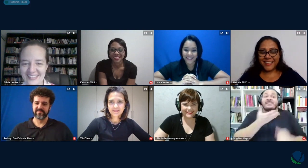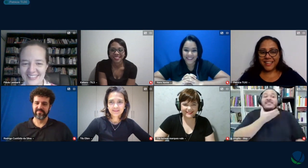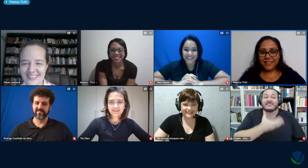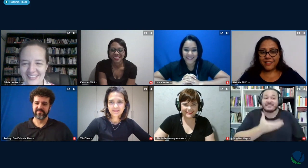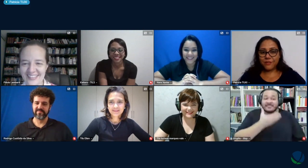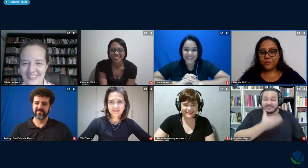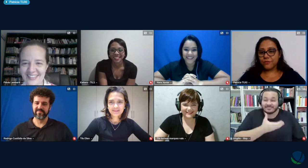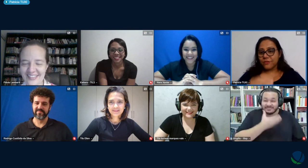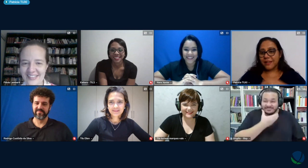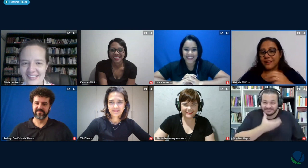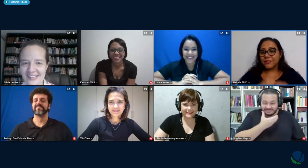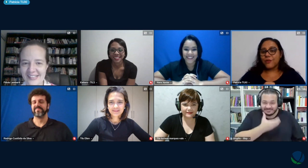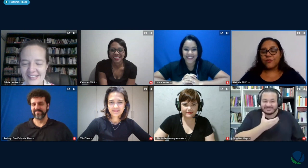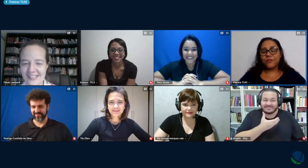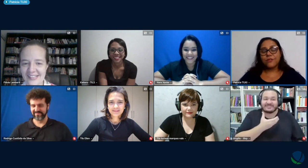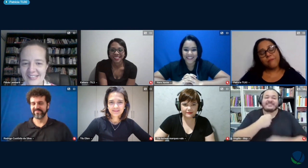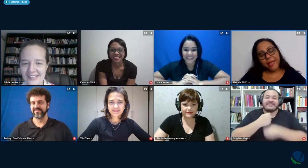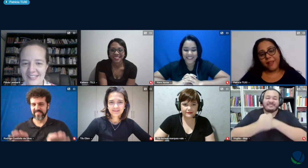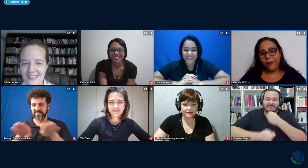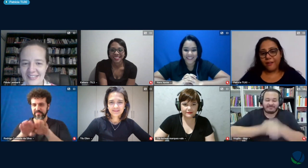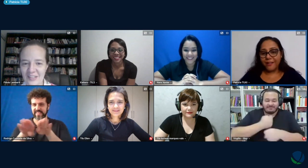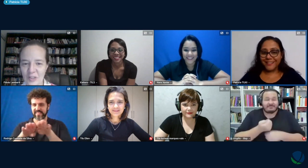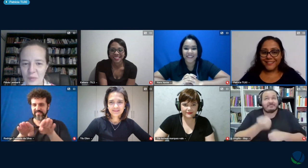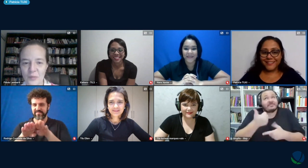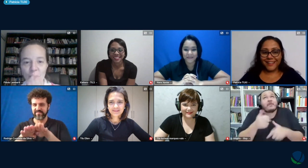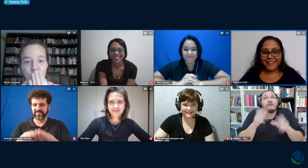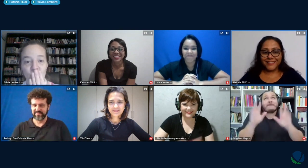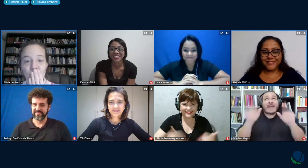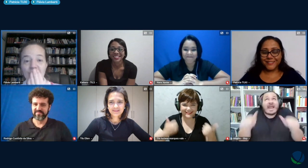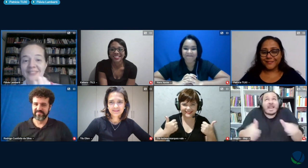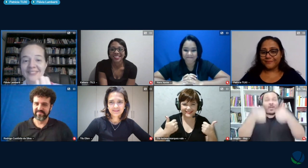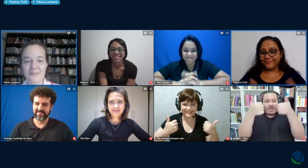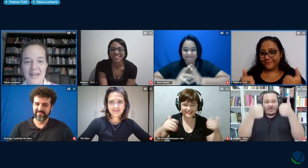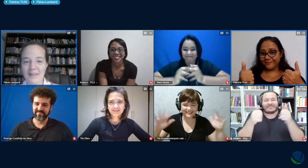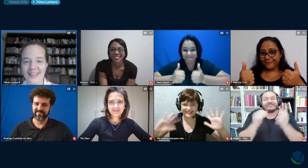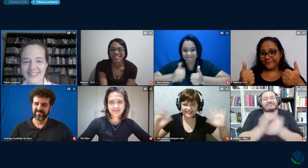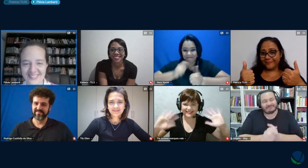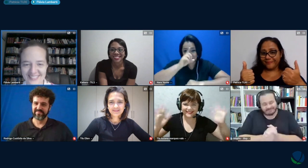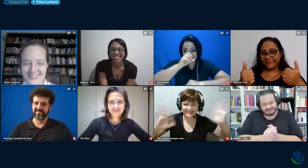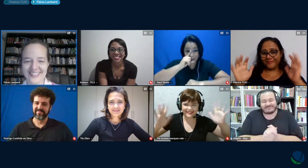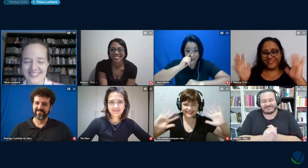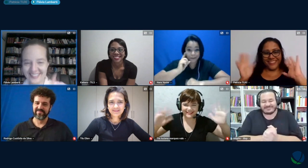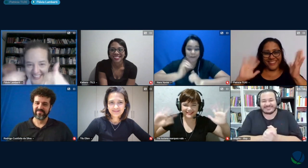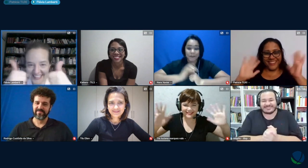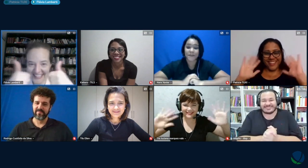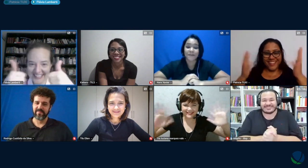E um ano novo melhor. É isso. Amém.